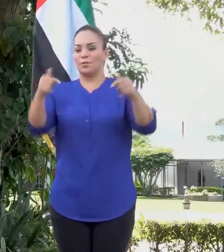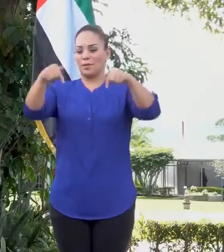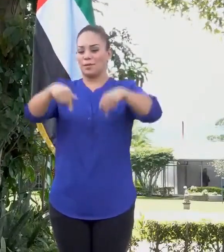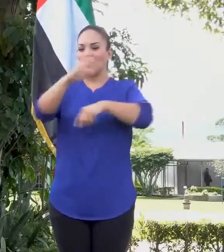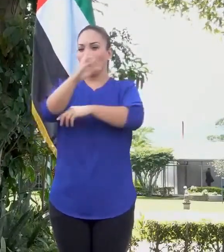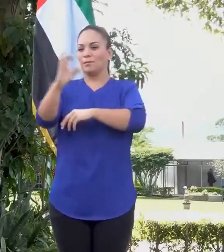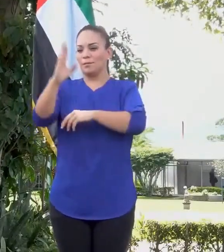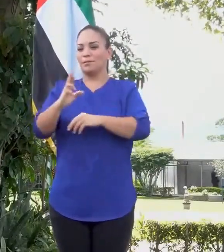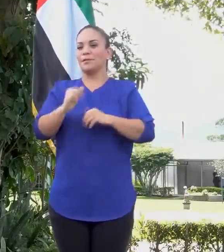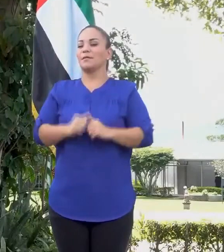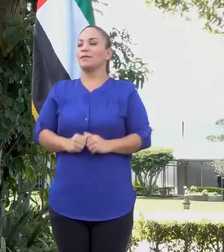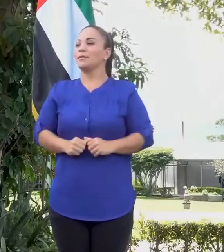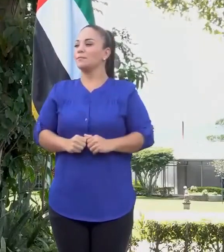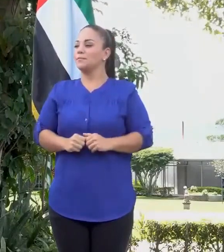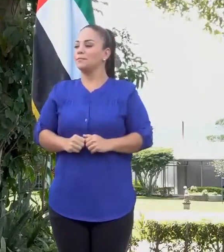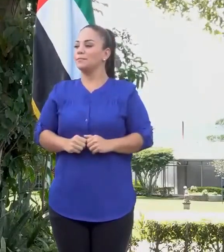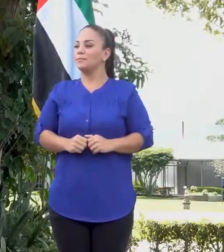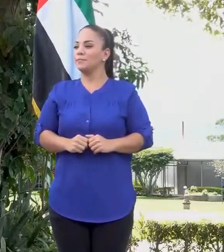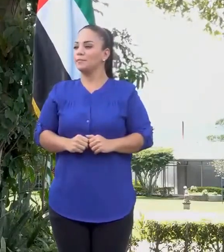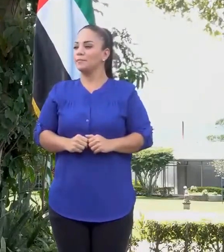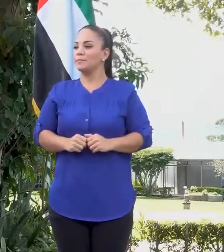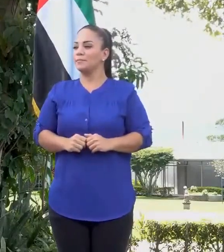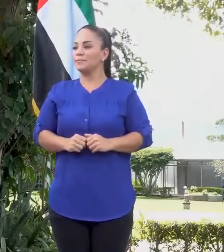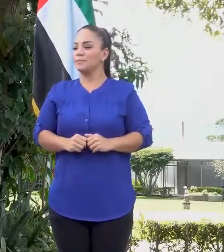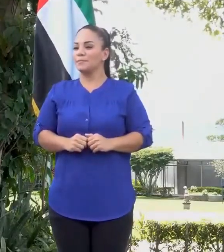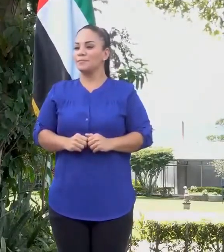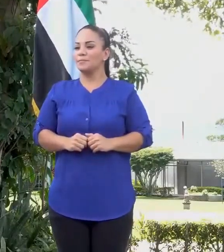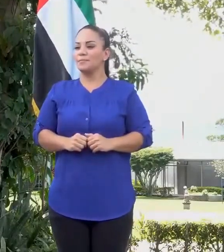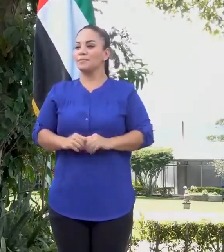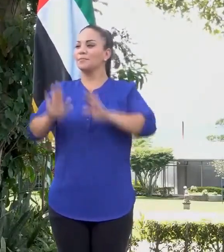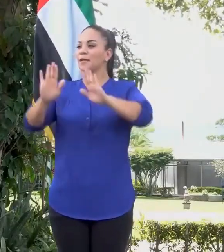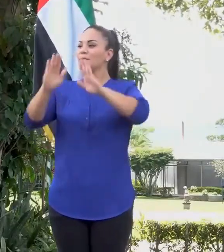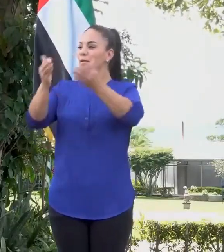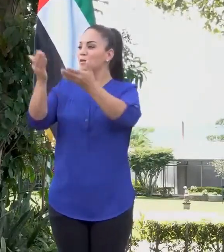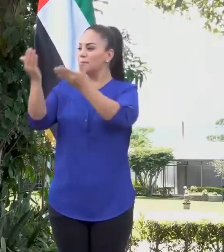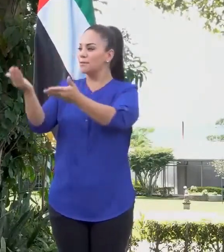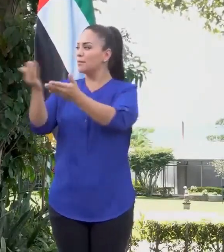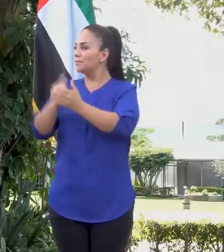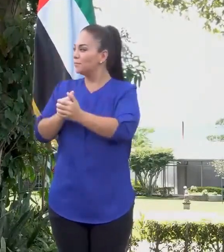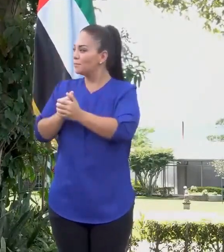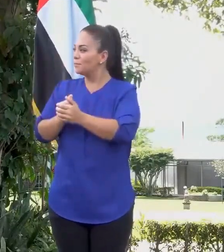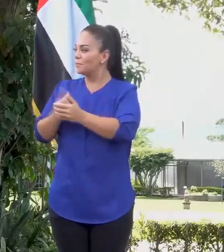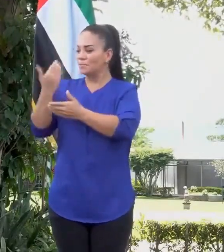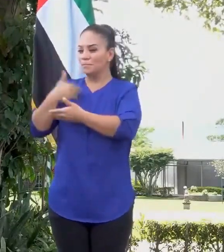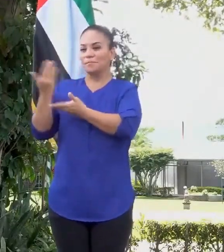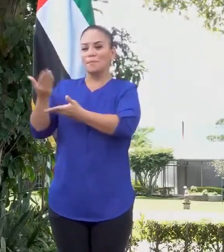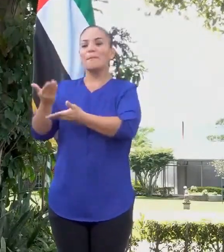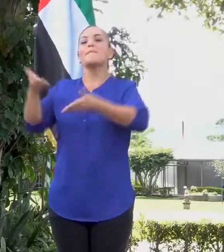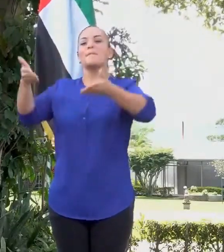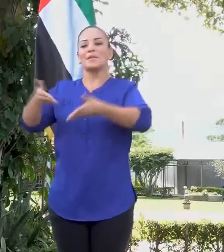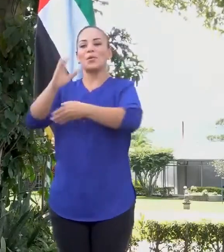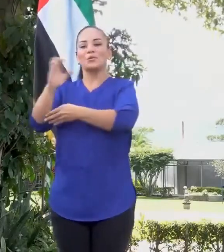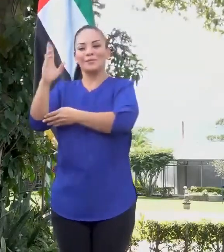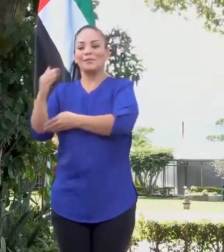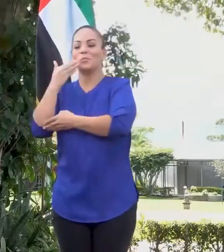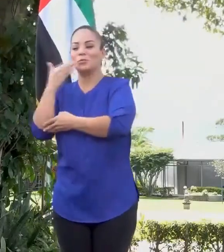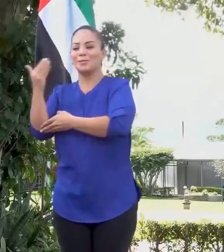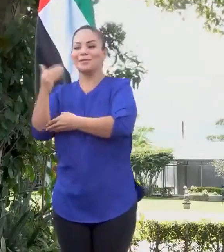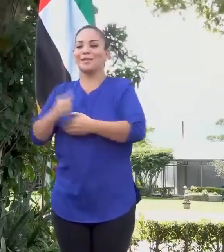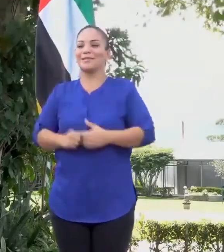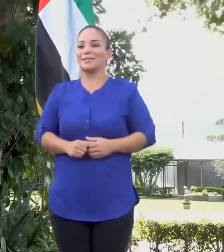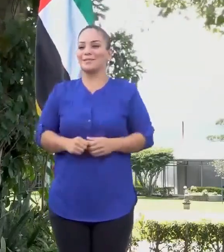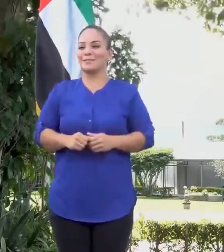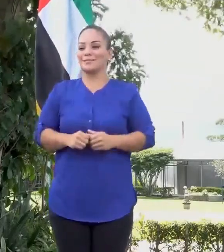Rica. Así es que, Su Excelencia, bienvenido a Costa Rica, muchísimas